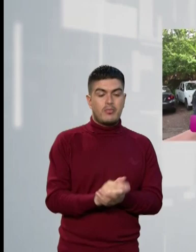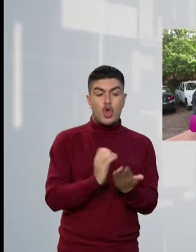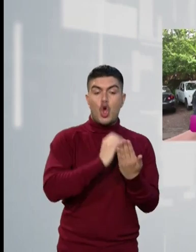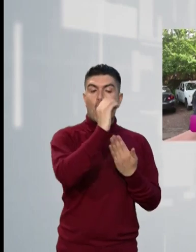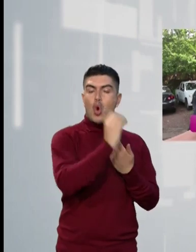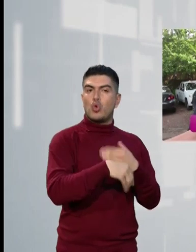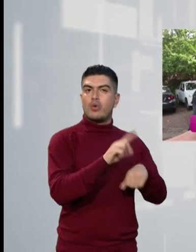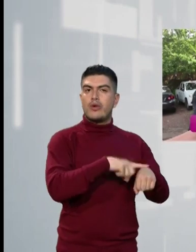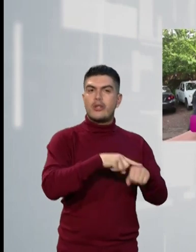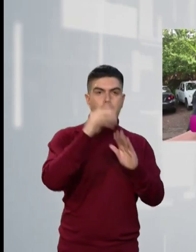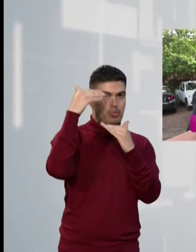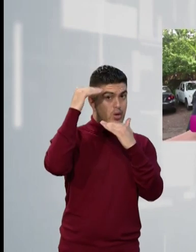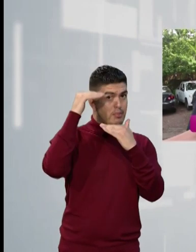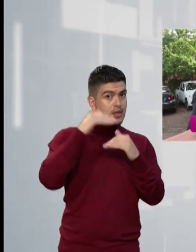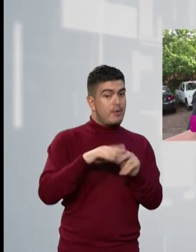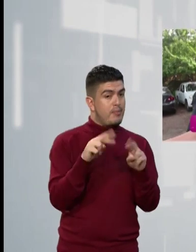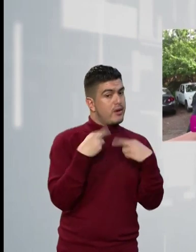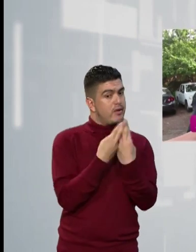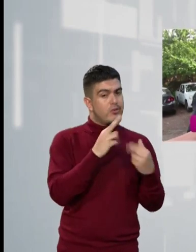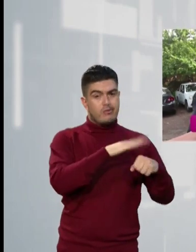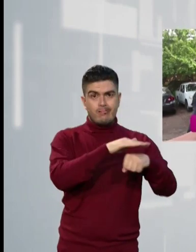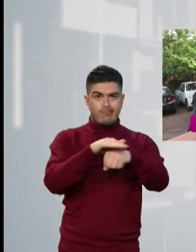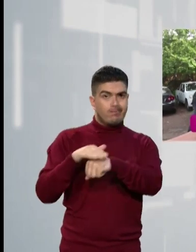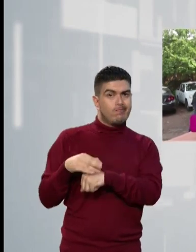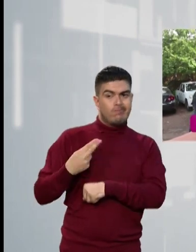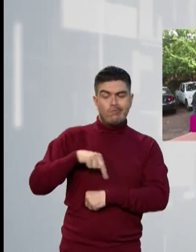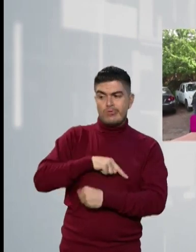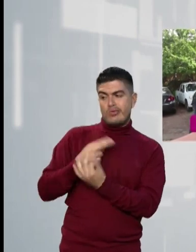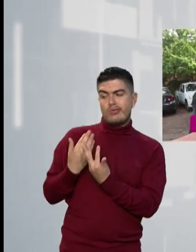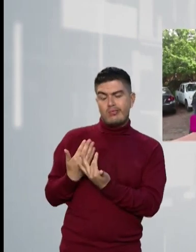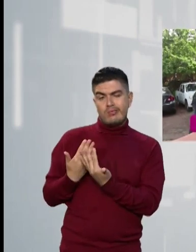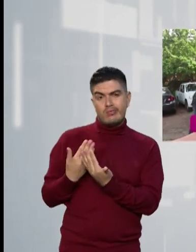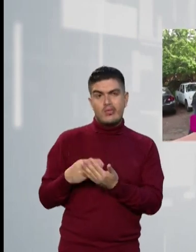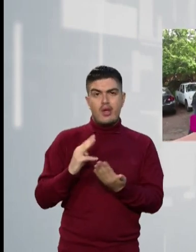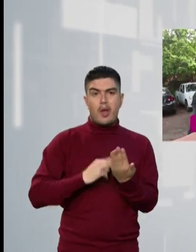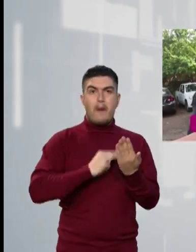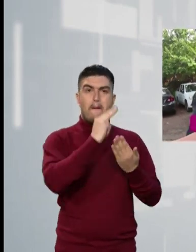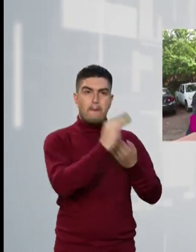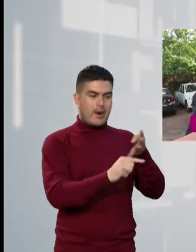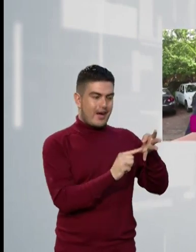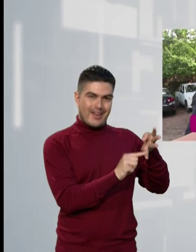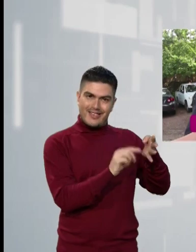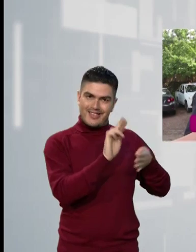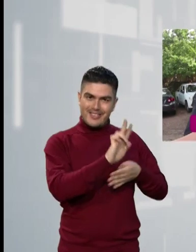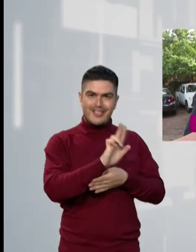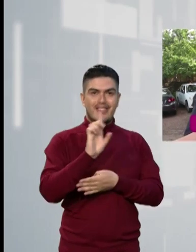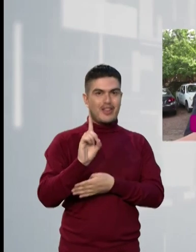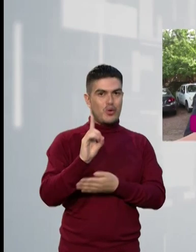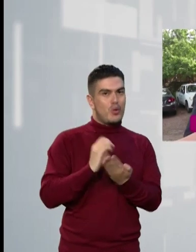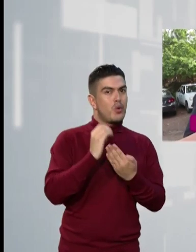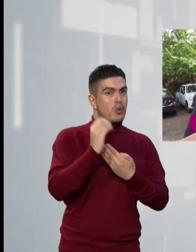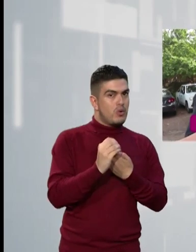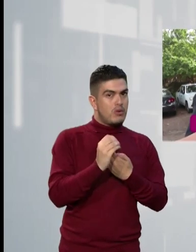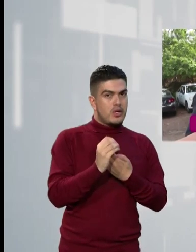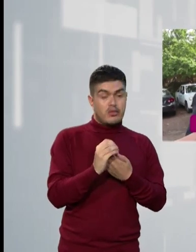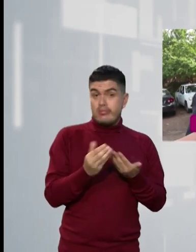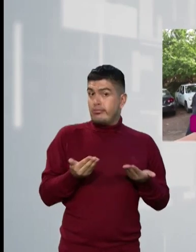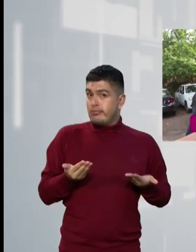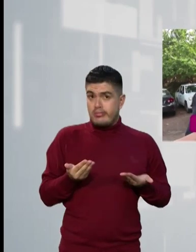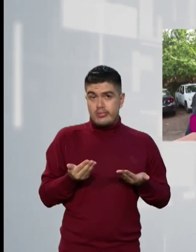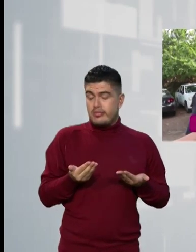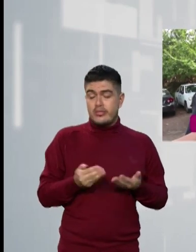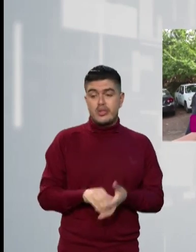octubre para que se hiciera esta convocatoria esperamos al martes 31 que ven el plazo que se les dio y si no el partido liberal va a serer la